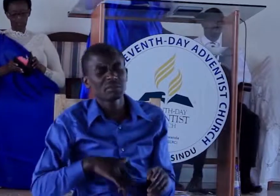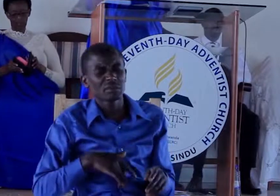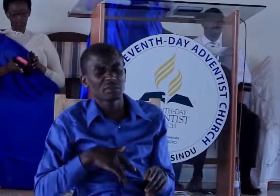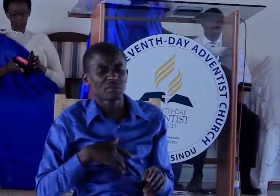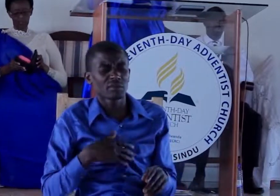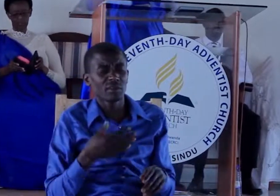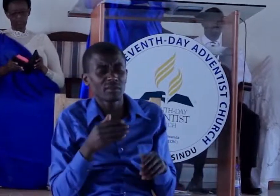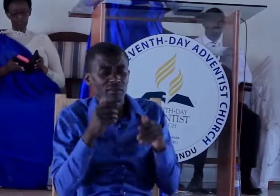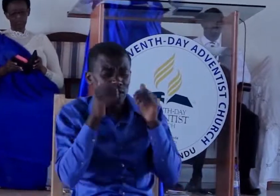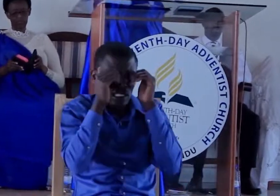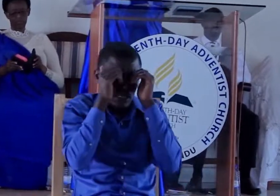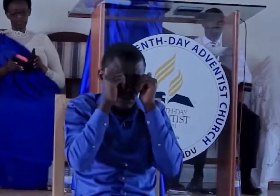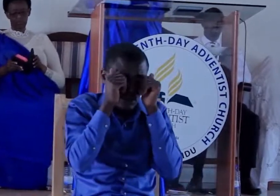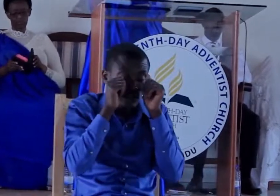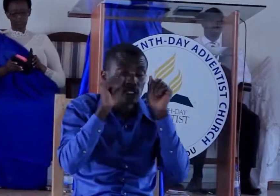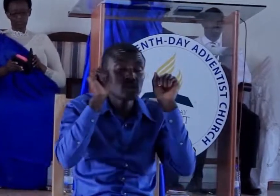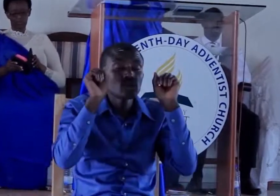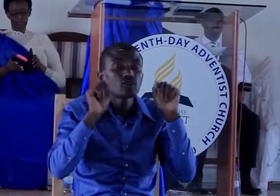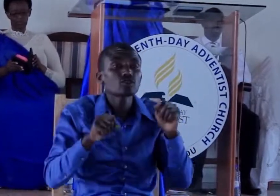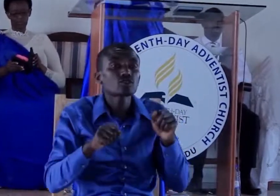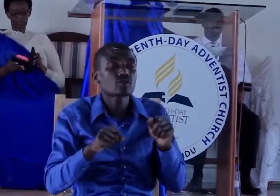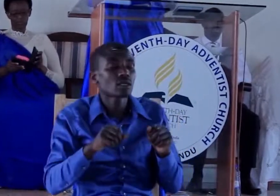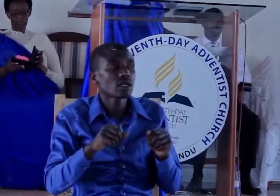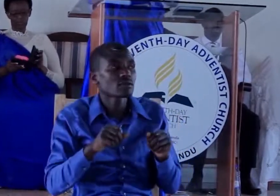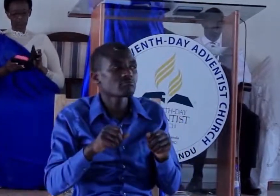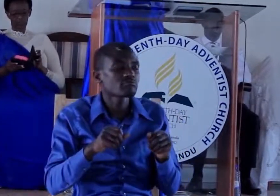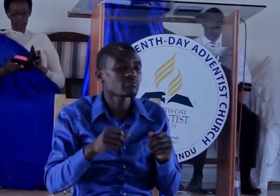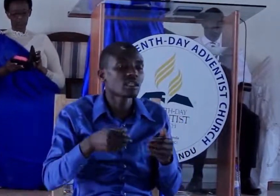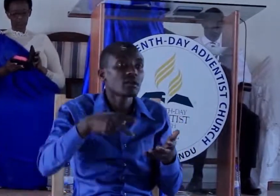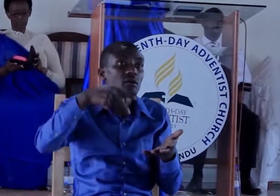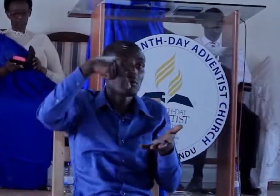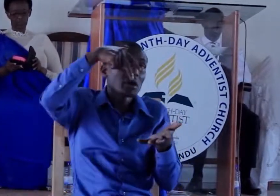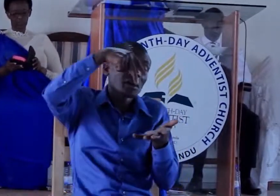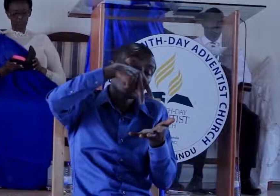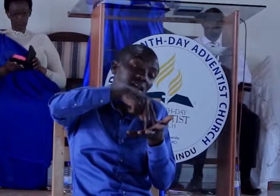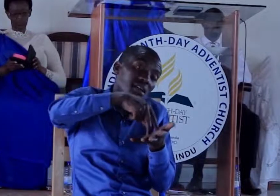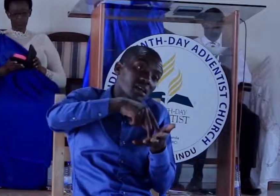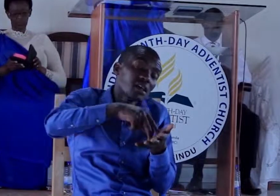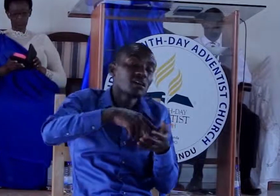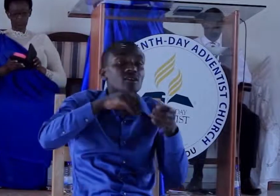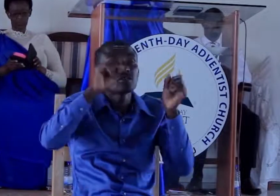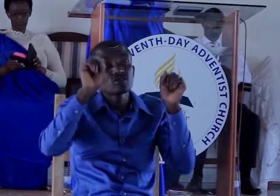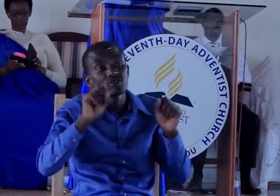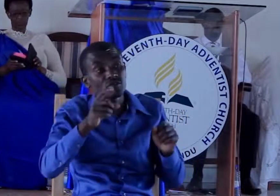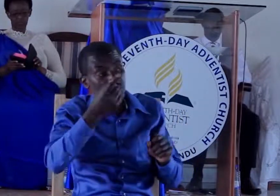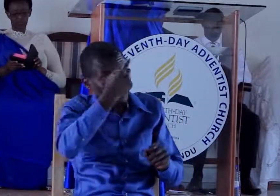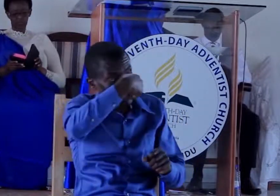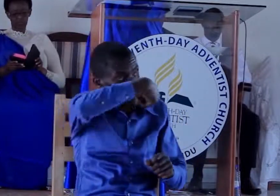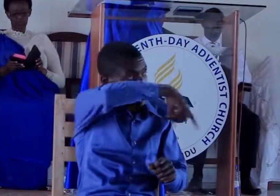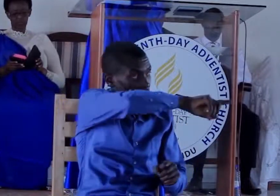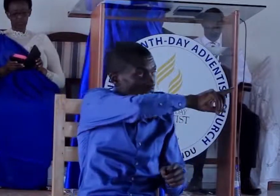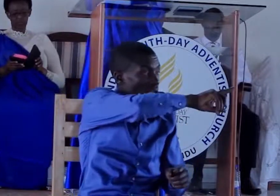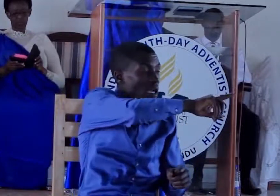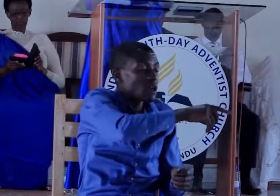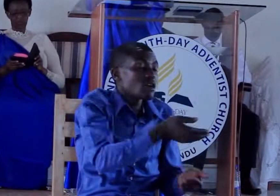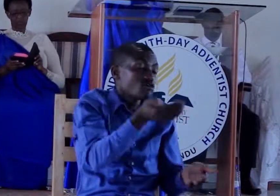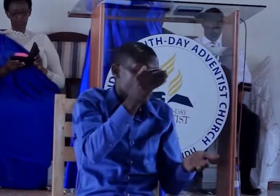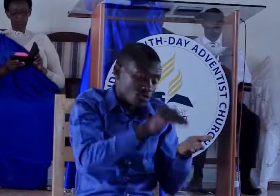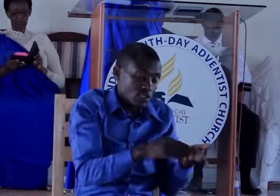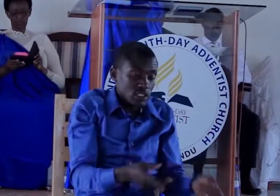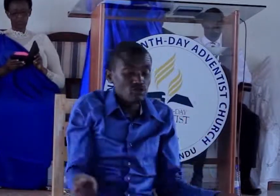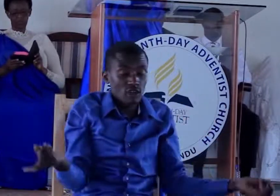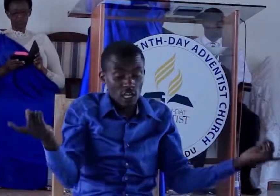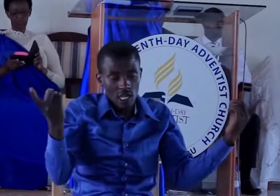bafite ibitotsi ushobora kwinanura no muri iterano wakwemererwa guhagarara ushobora no kujya hanze ukongera ukagaruka